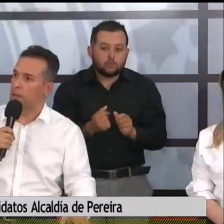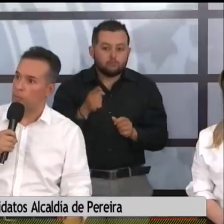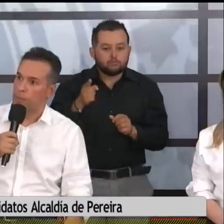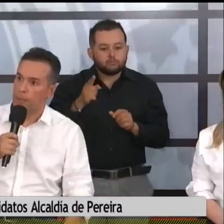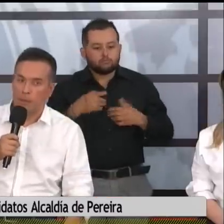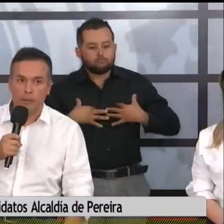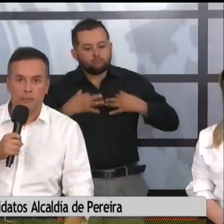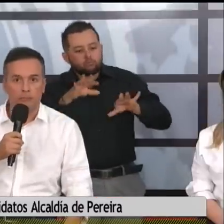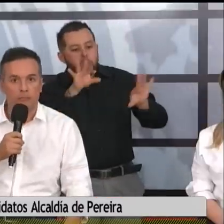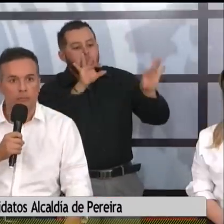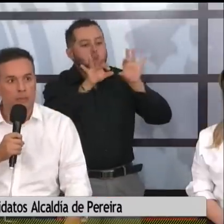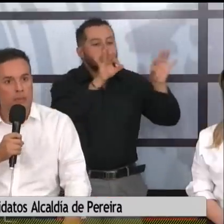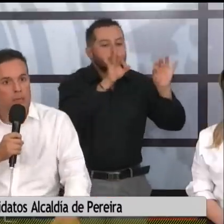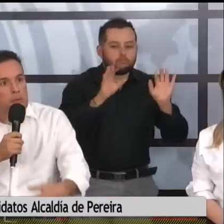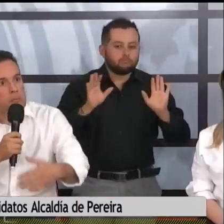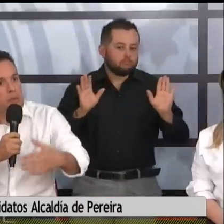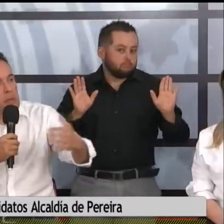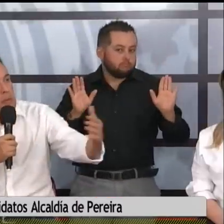discrecionalmente llamó.